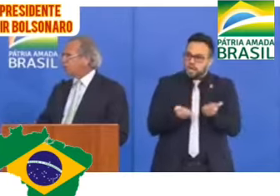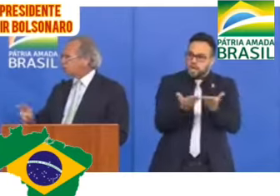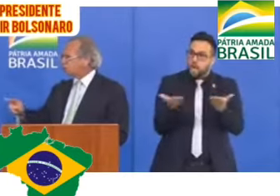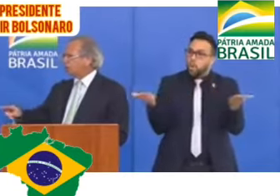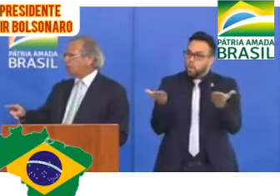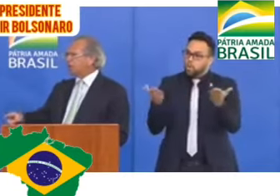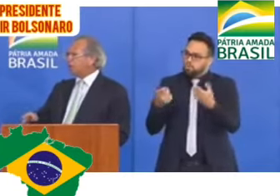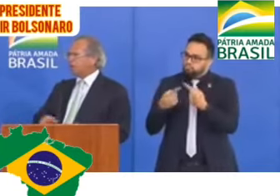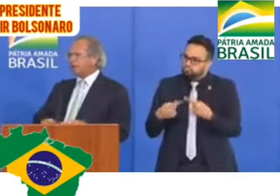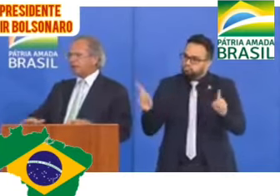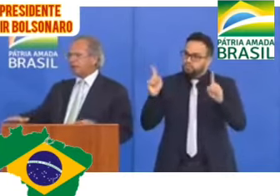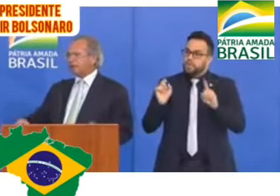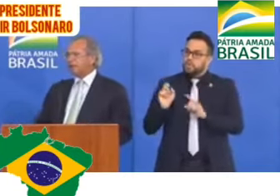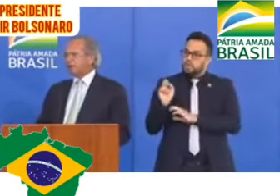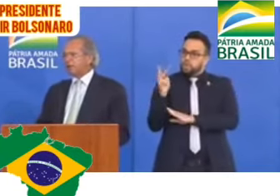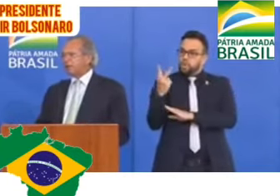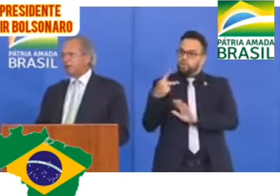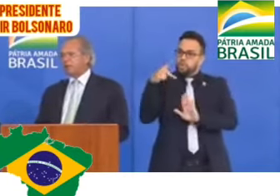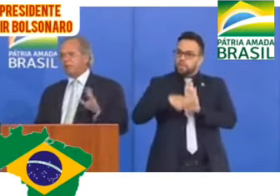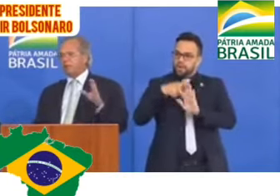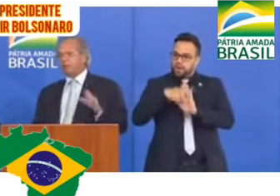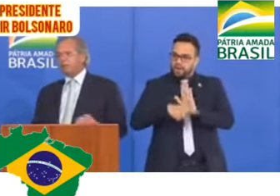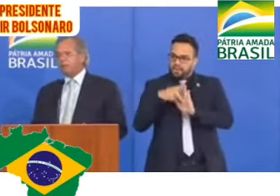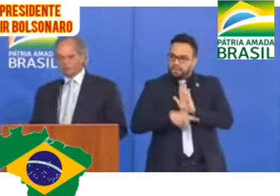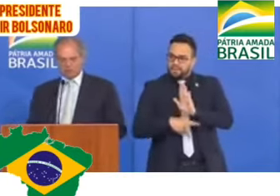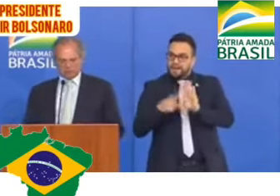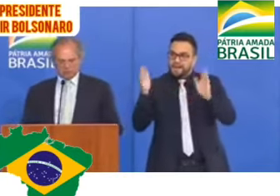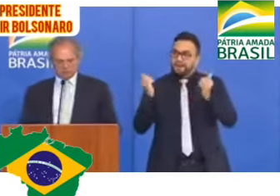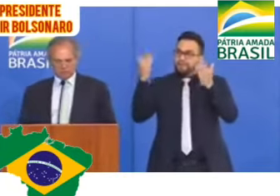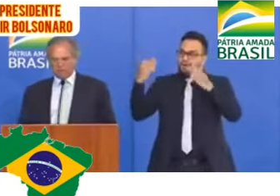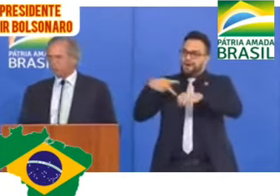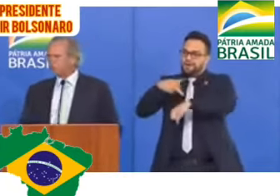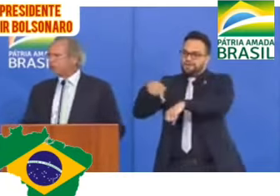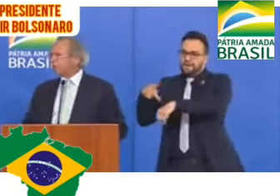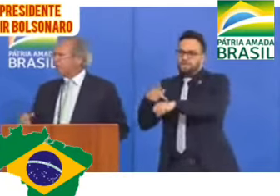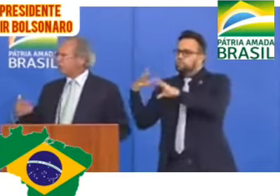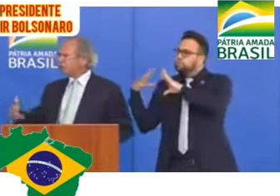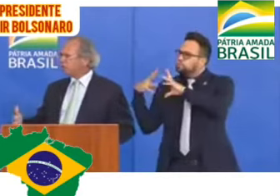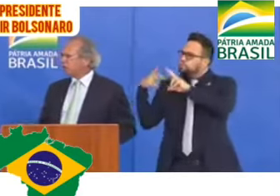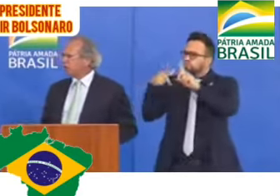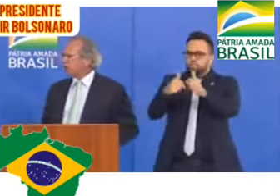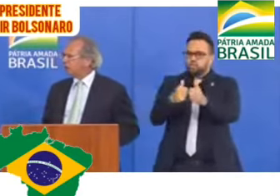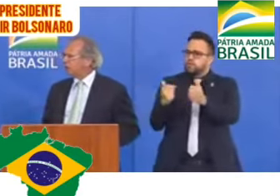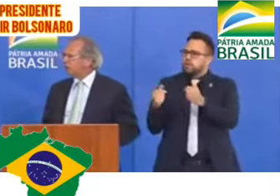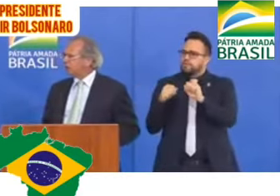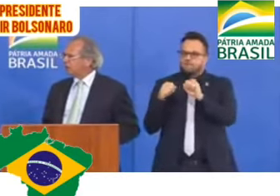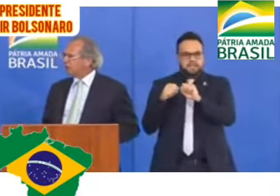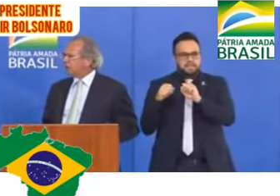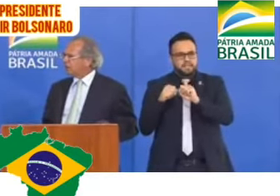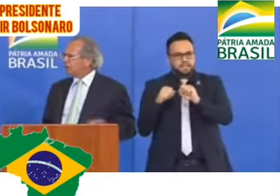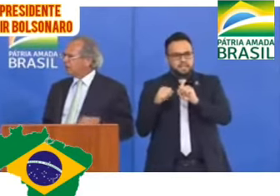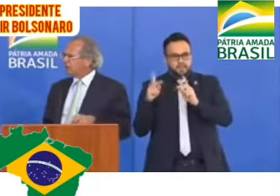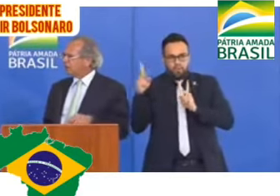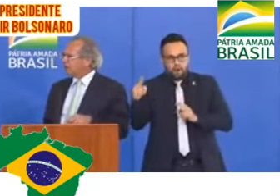hoje 2 programas a mais dessa série. Lá fora os países todos fizeram vários programas.